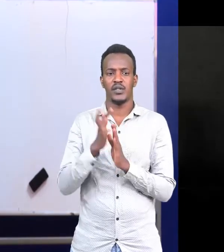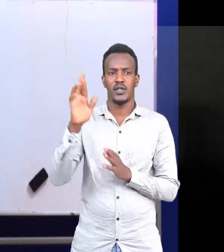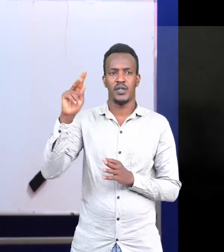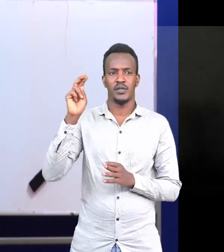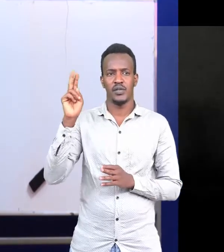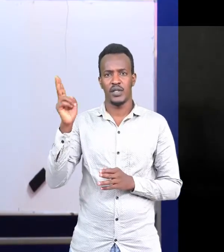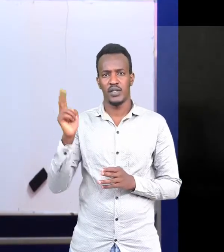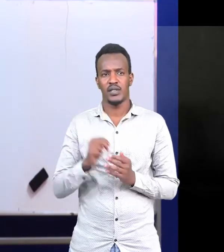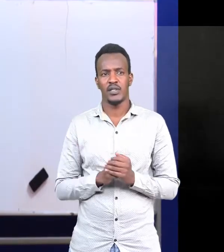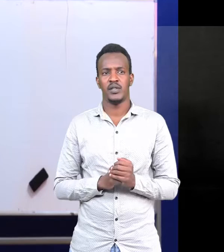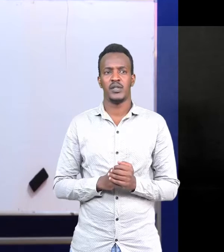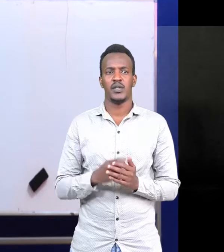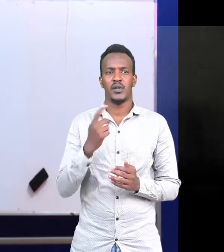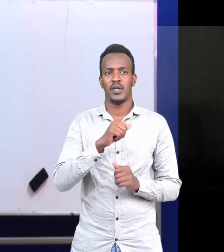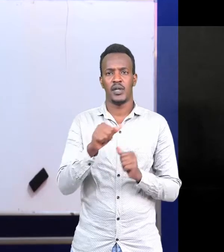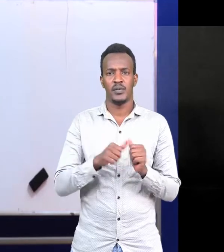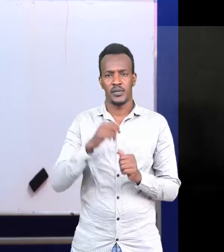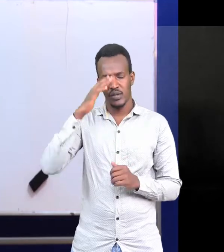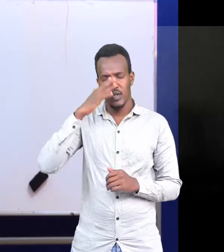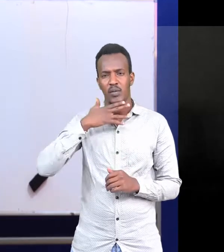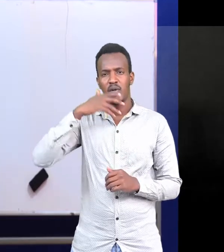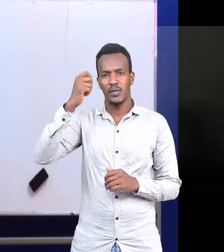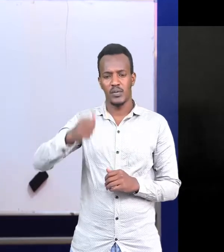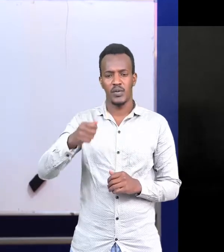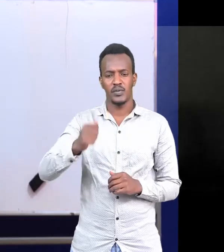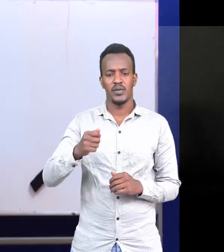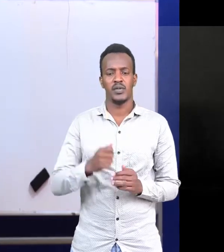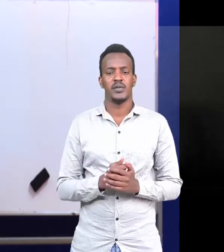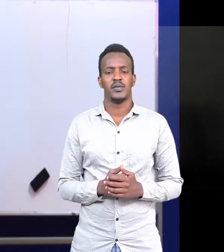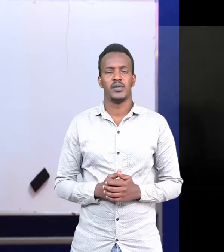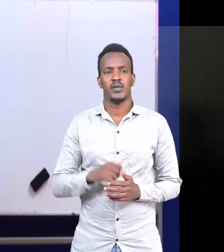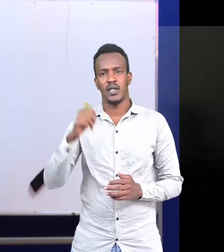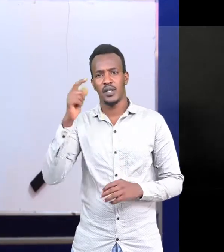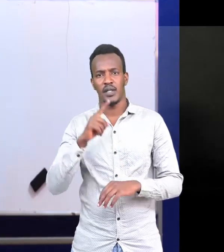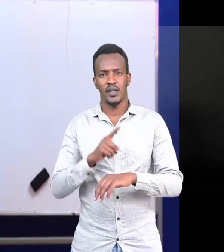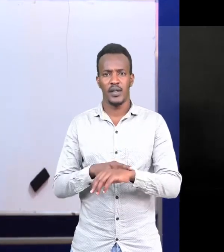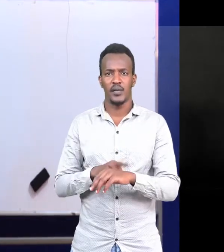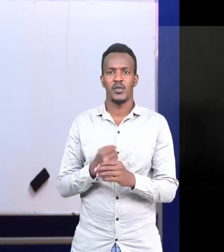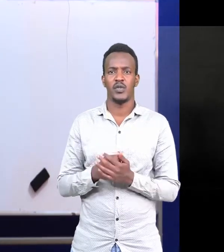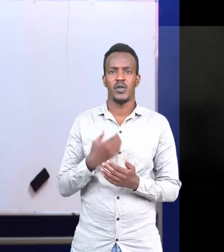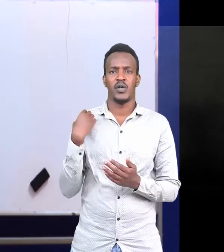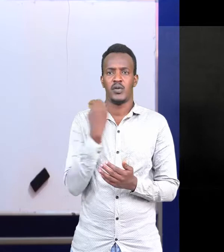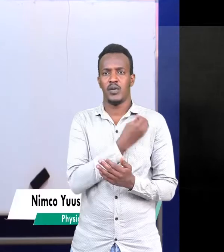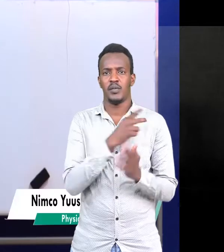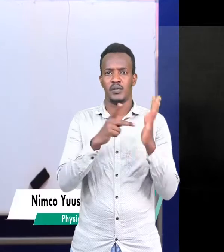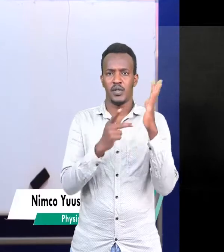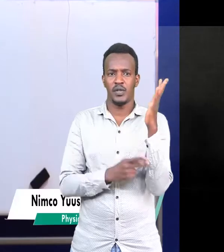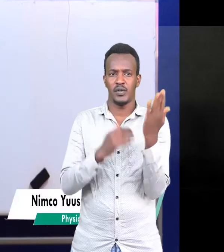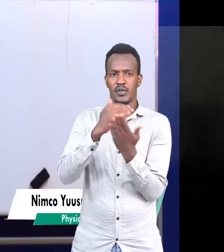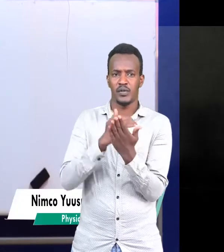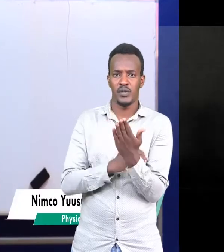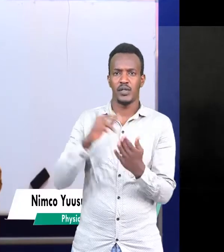Jamhuuriyadda Soomaaliland. Waxaan ku salaamayaa salaanta Islaamka. Assalaamu alaykum wa rahmatullaahi wa barakaatuh. Waa mar kale iyo maadadeena fiisigiska waa macalin Nimcii Yuusuf